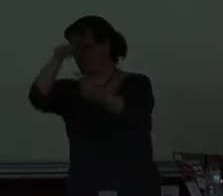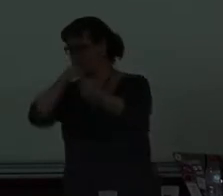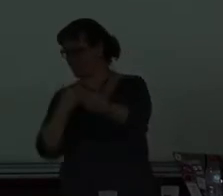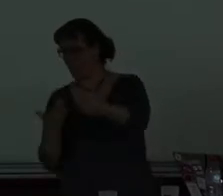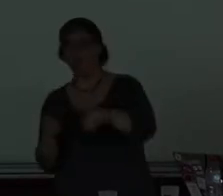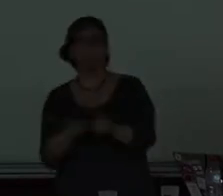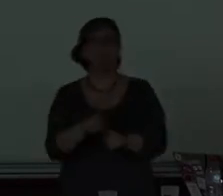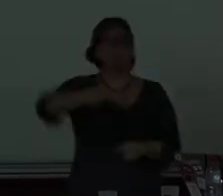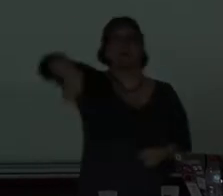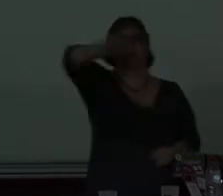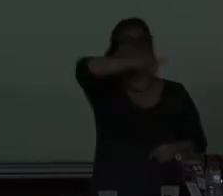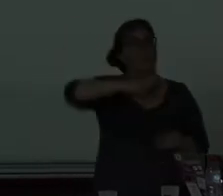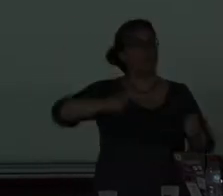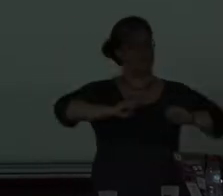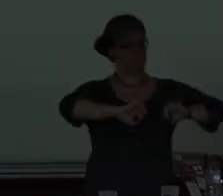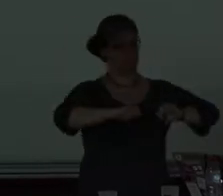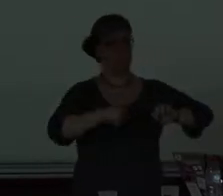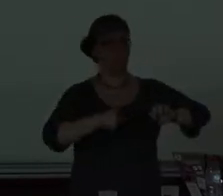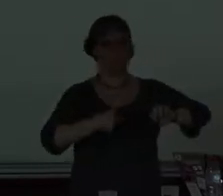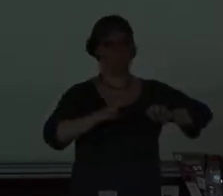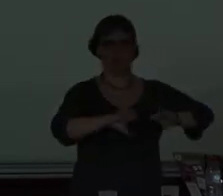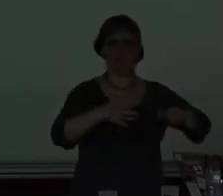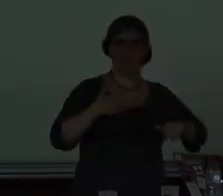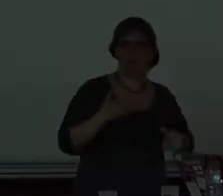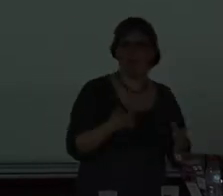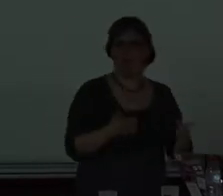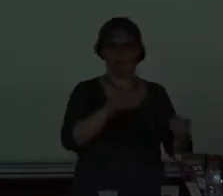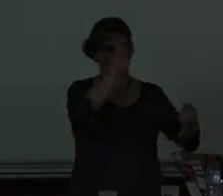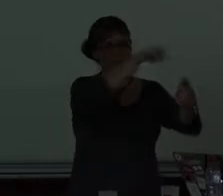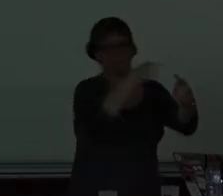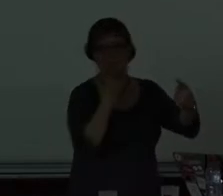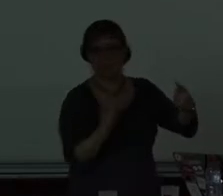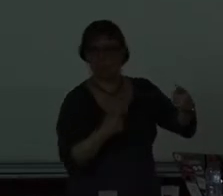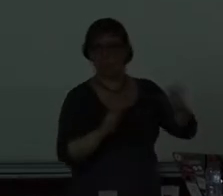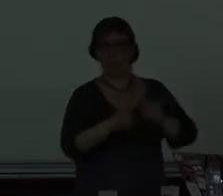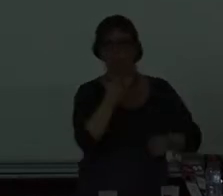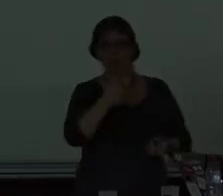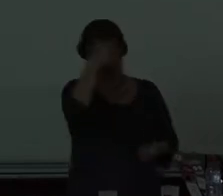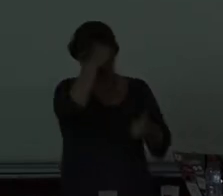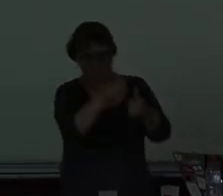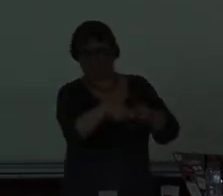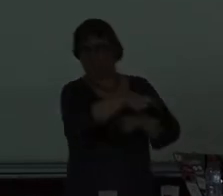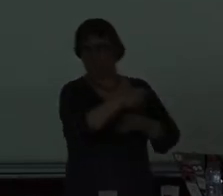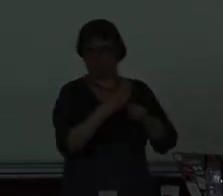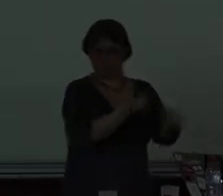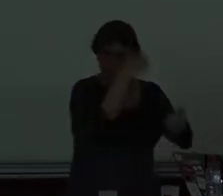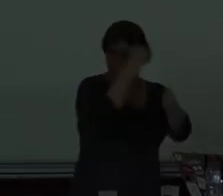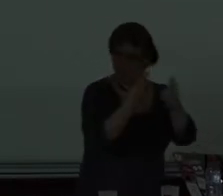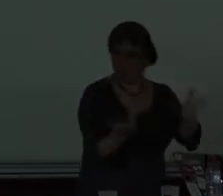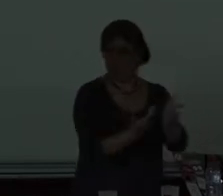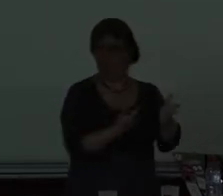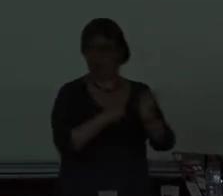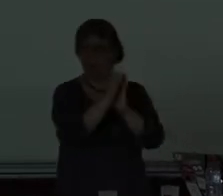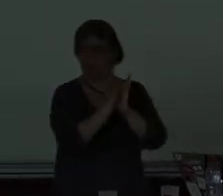même chose. Vous avez une intention. Qu'est-ce que vous voulez que l'élève retienne? Quel est le message le plus important? Donc ça vous oblige